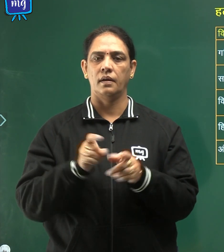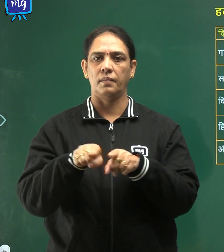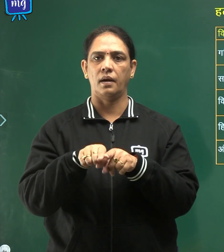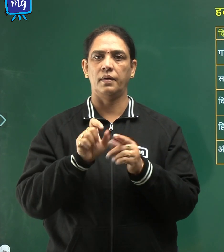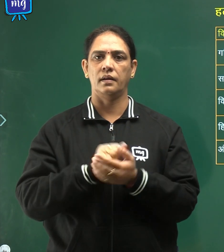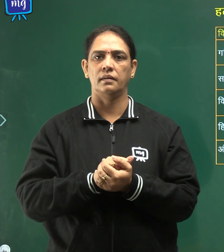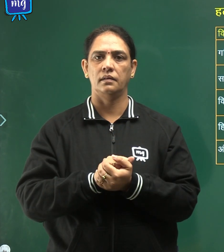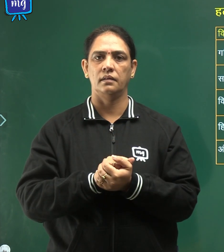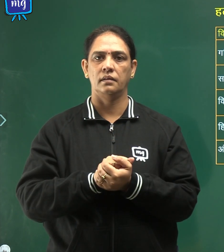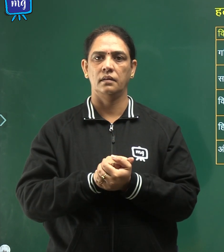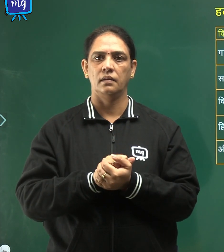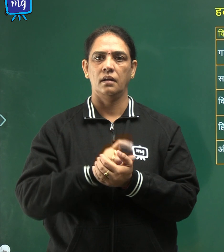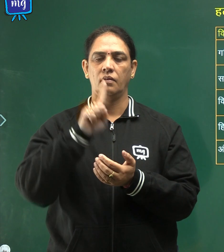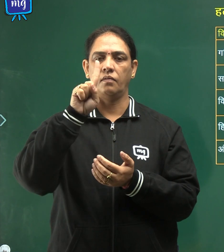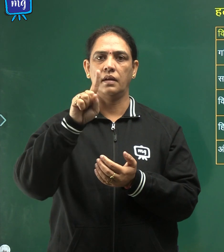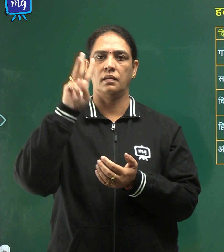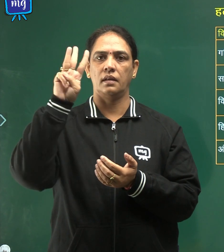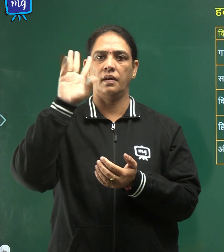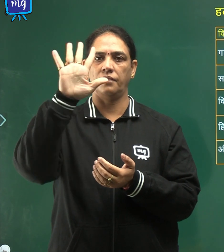बराबर 135।